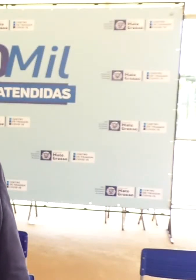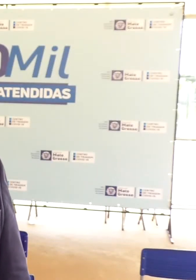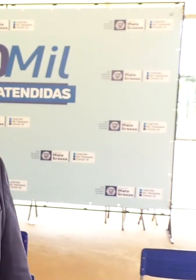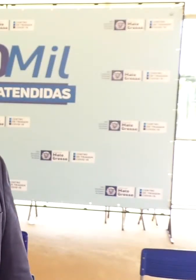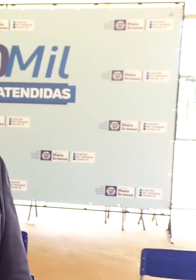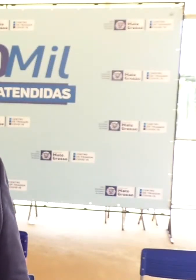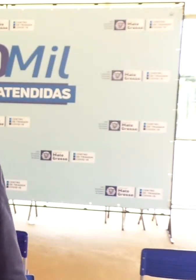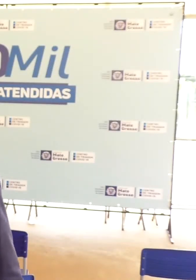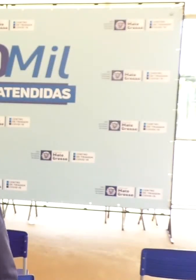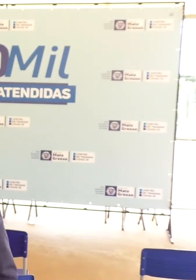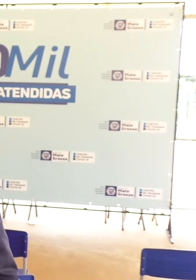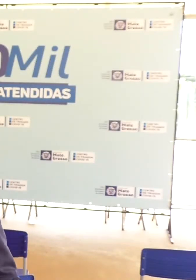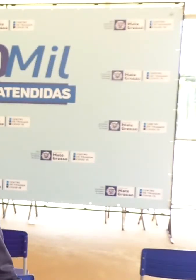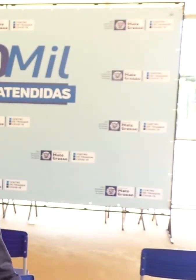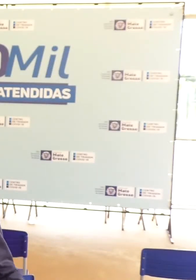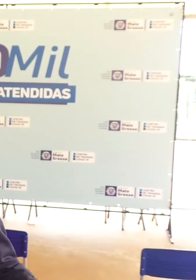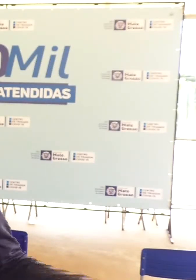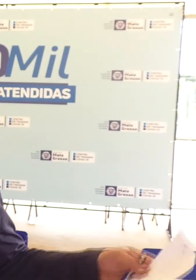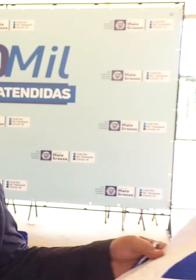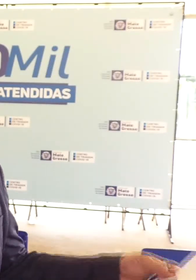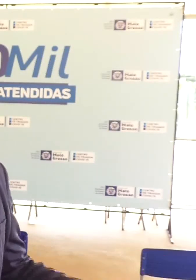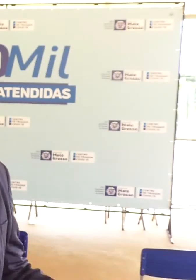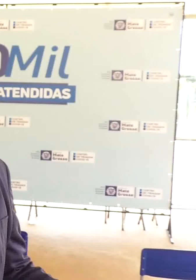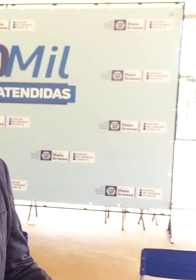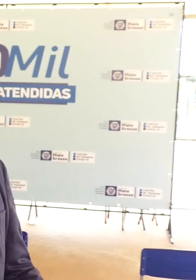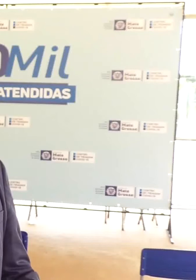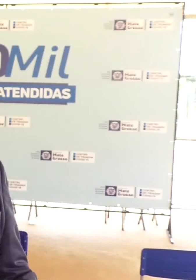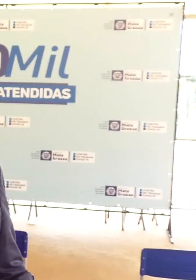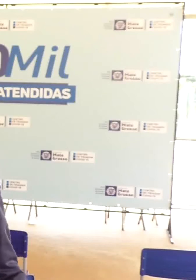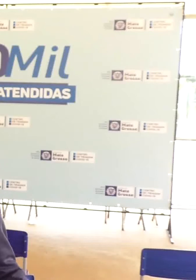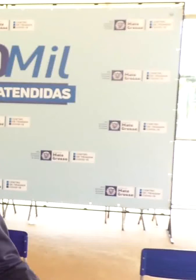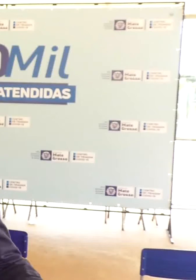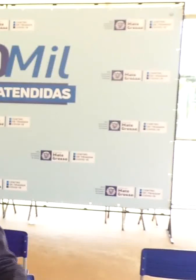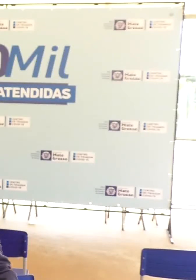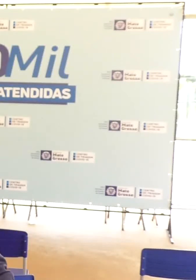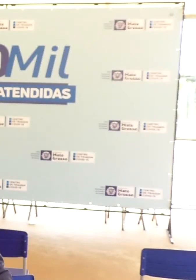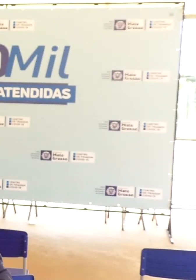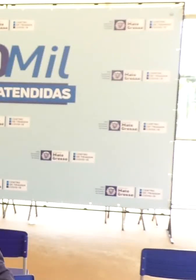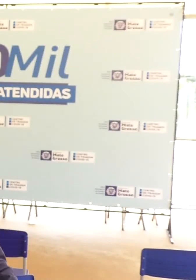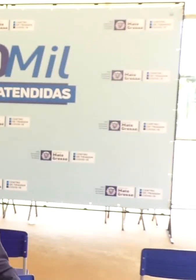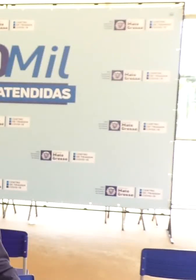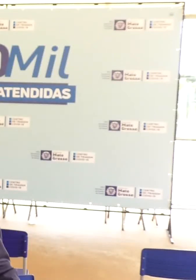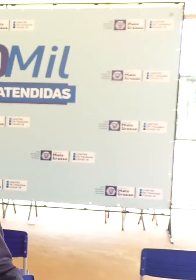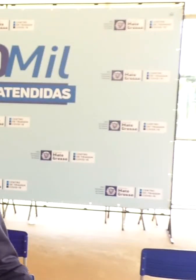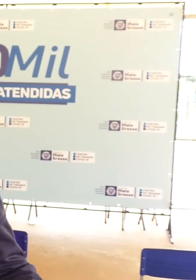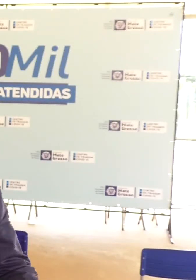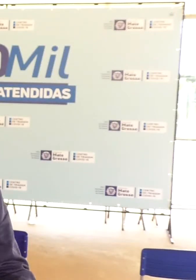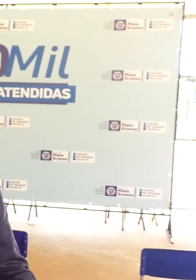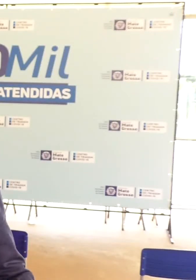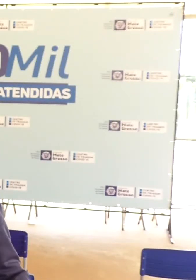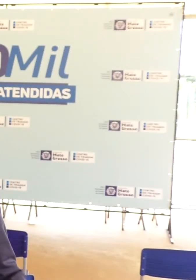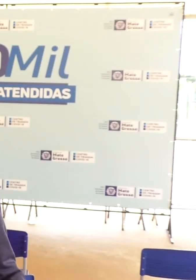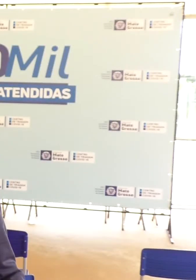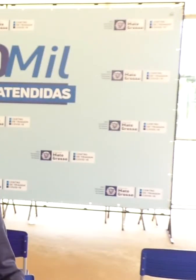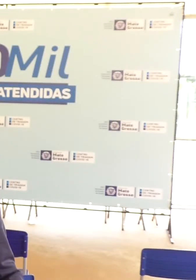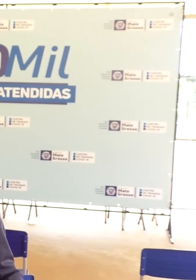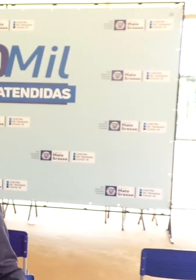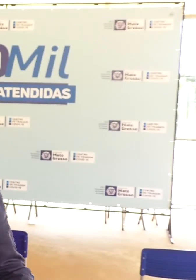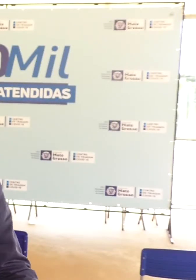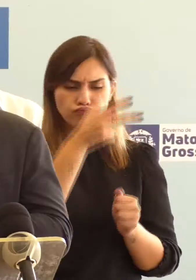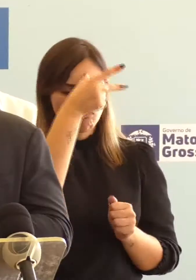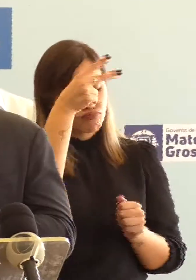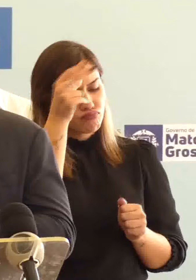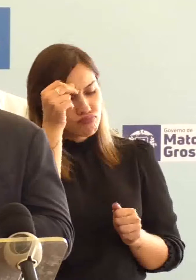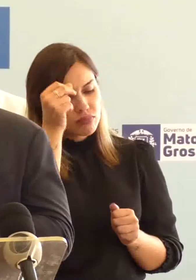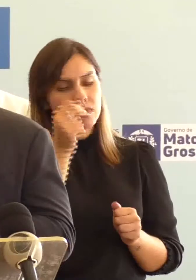Ele também falou das tratativas com o governo de Rondônia para receber pacientes em tratamento da